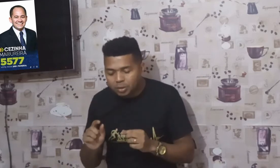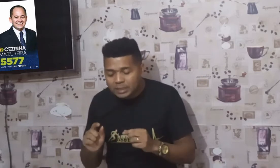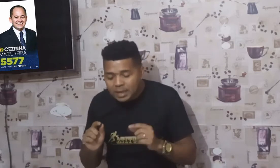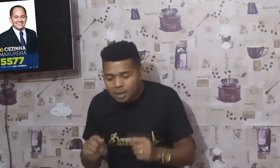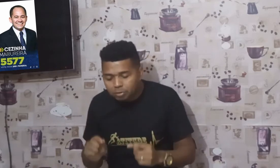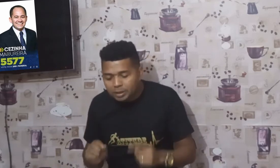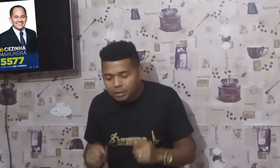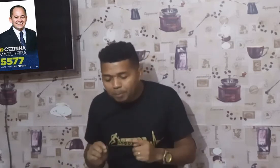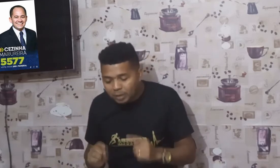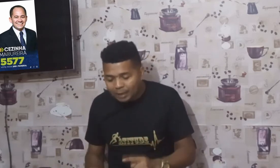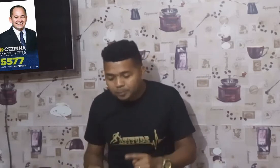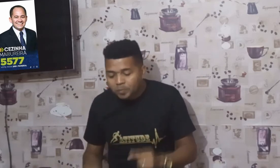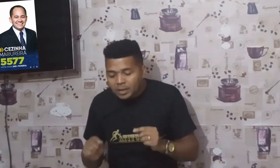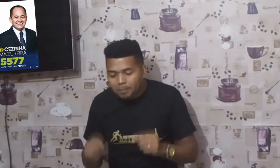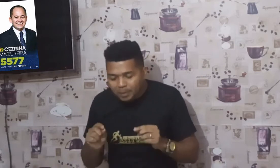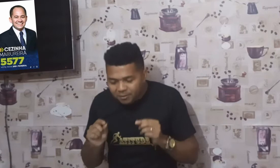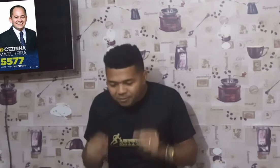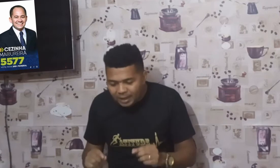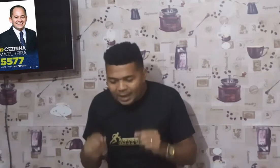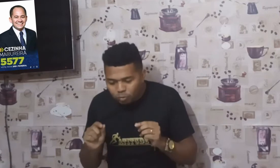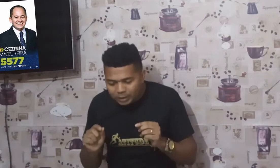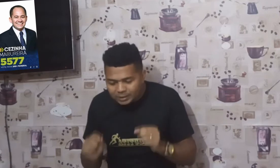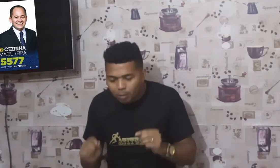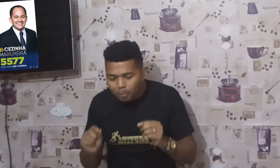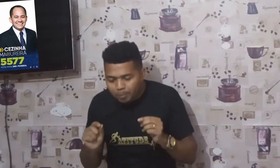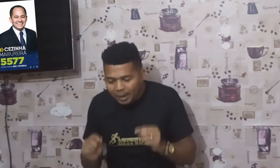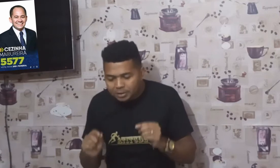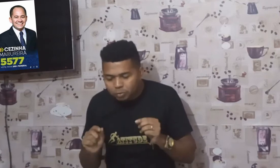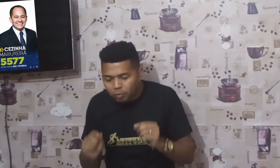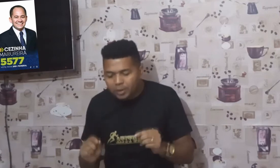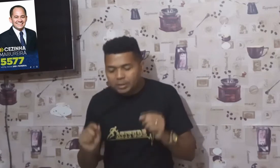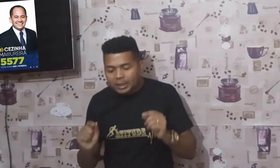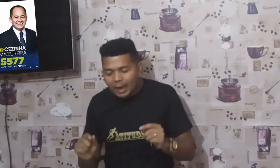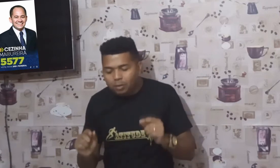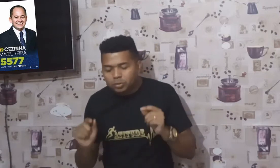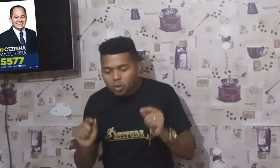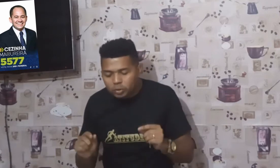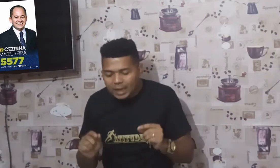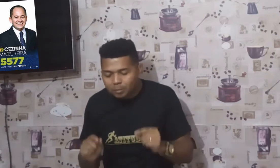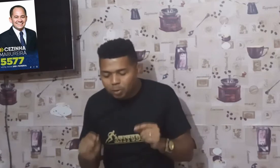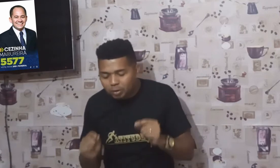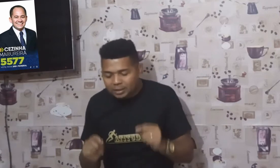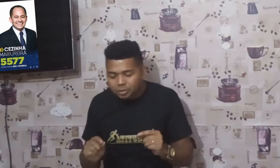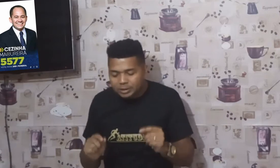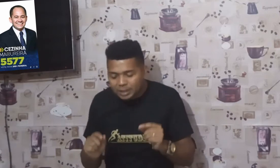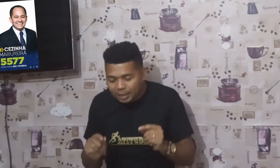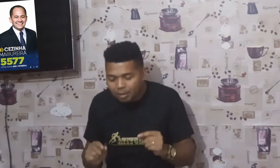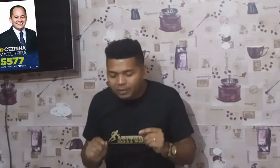1052, de autoria do deputado, que prevê a doação por parte do governo de carros usados por ocasiões de